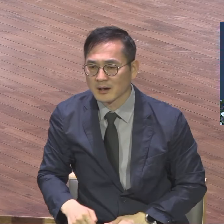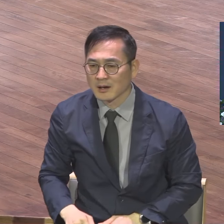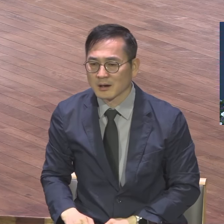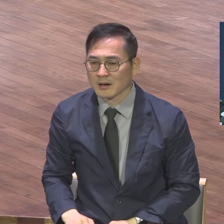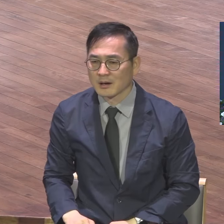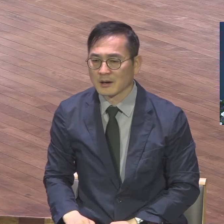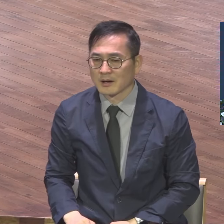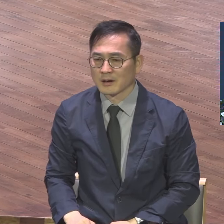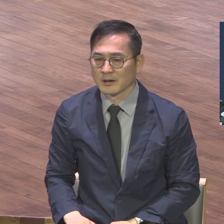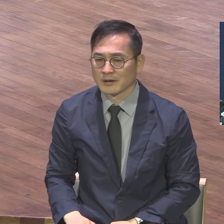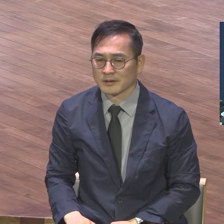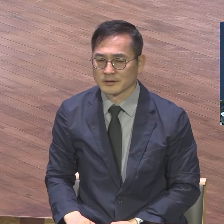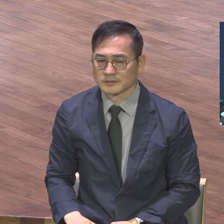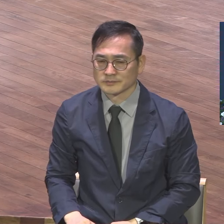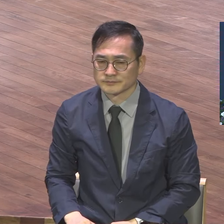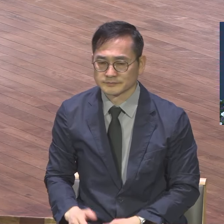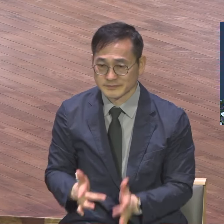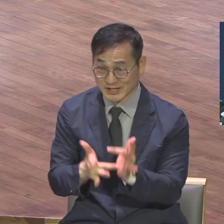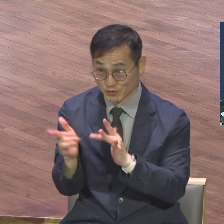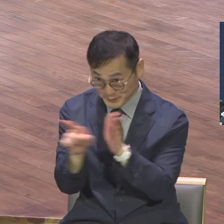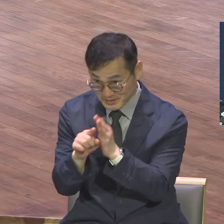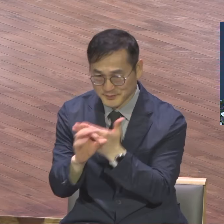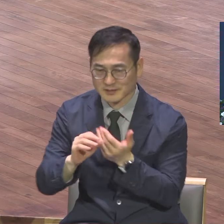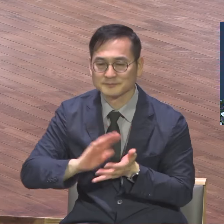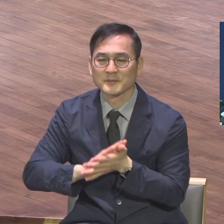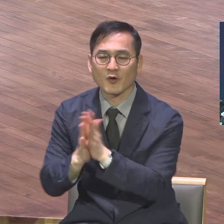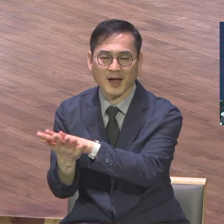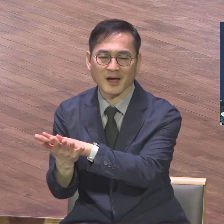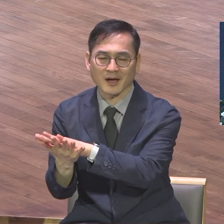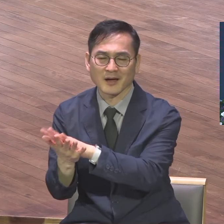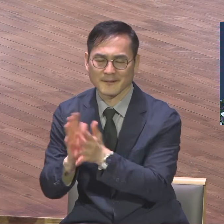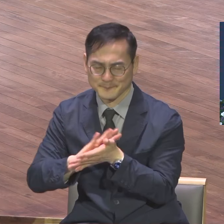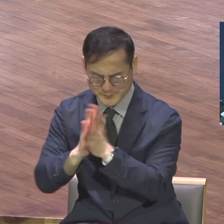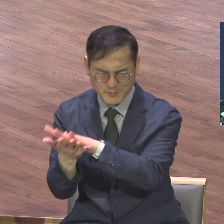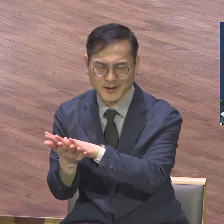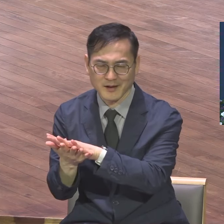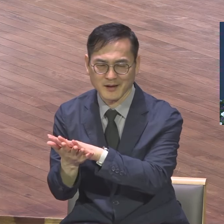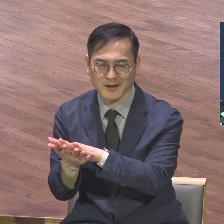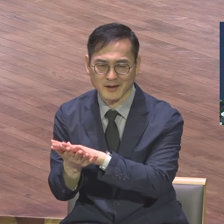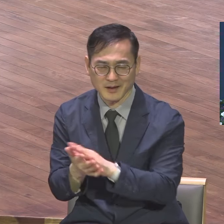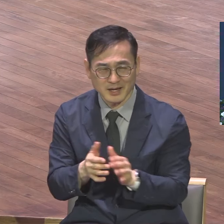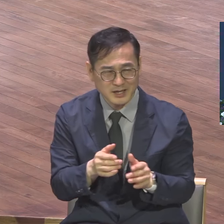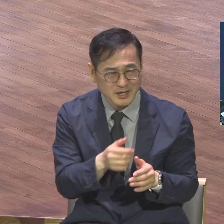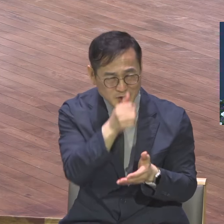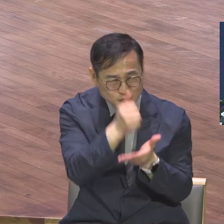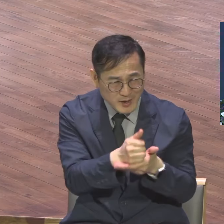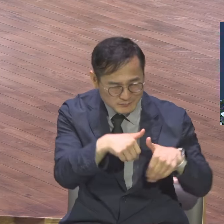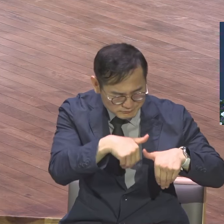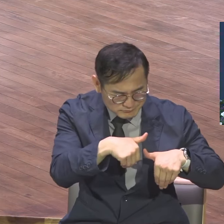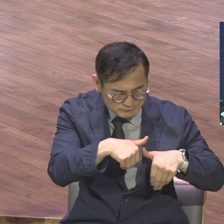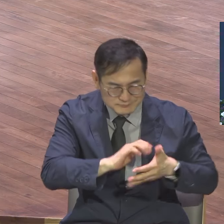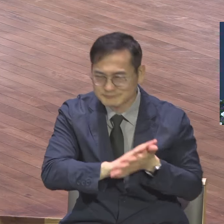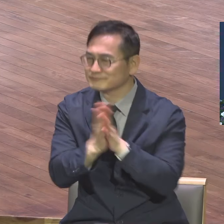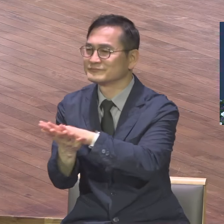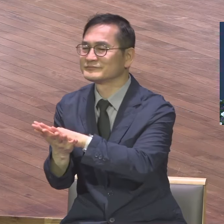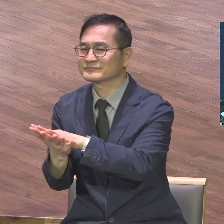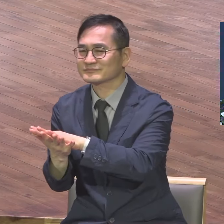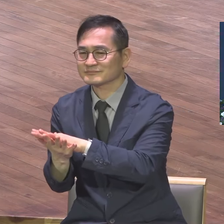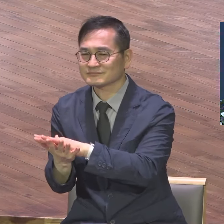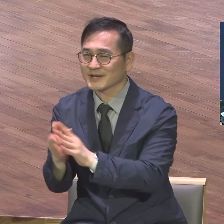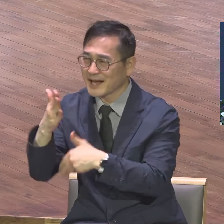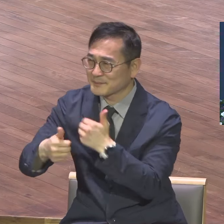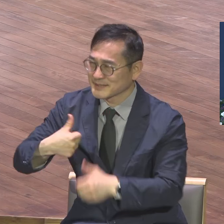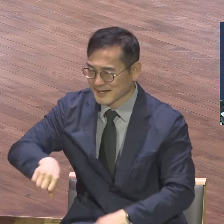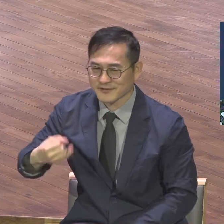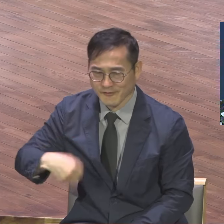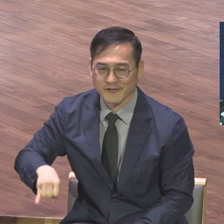변화, 체험. 아멘. 여러분이 변화의 축복을 맛볼 수 있도록 교회가 사실적으로 인도할 것입니다. 잘